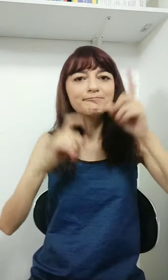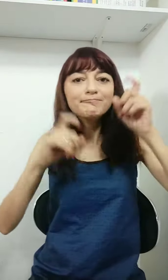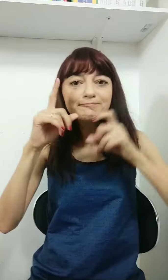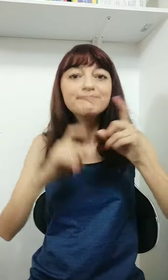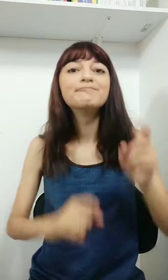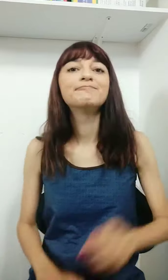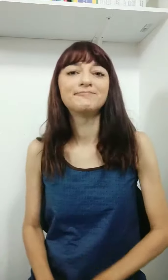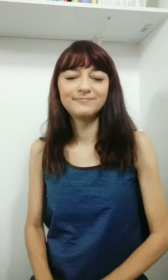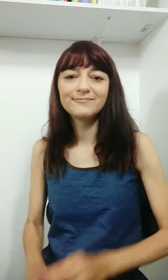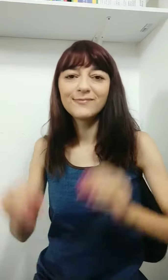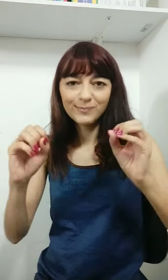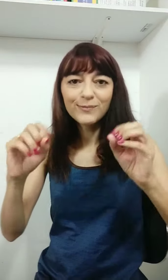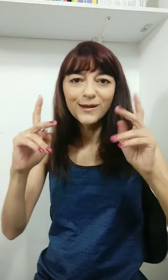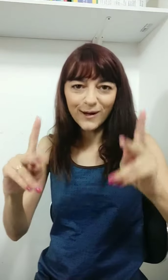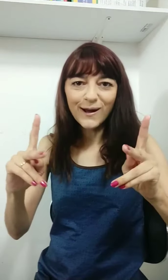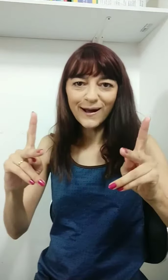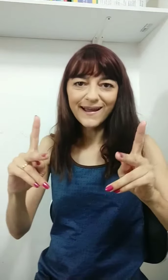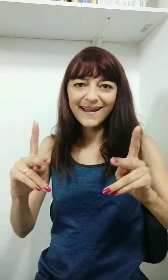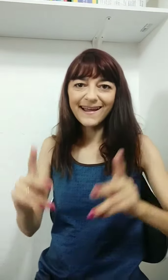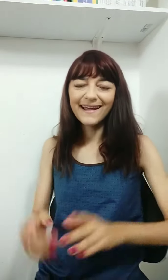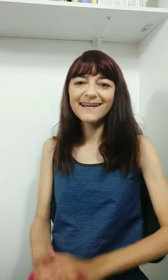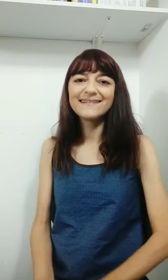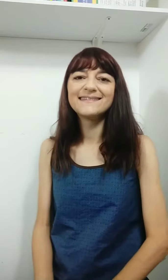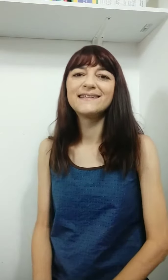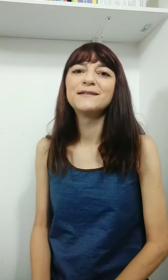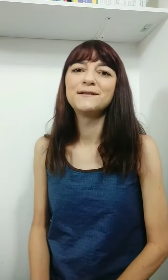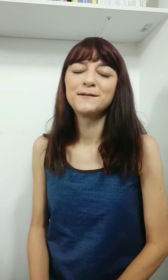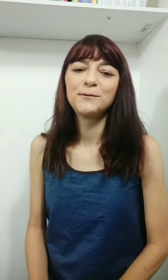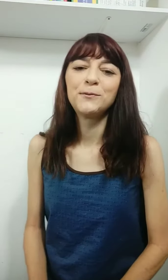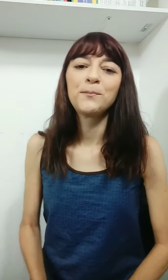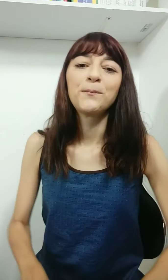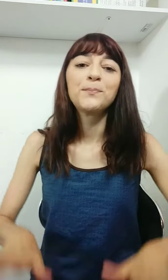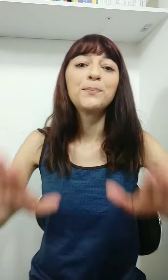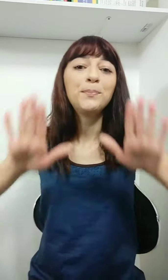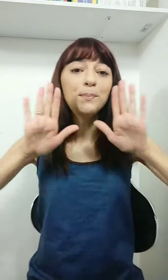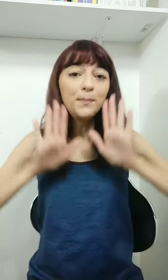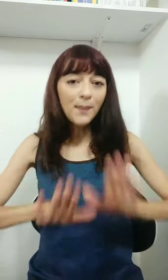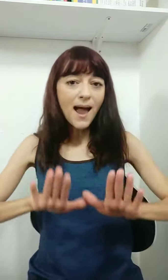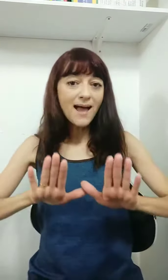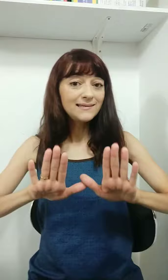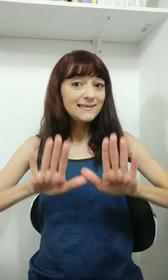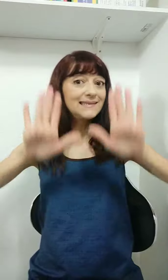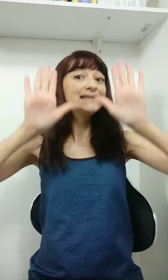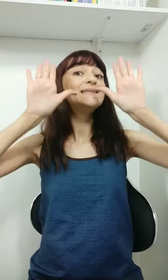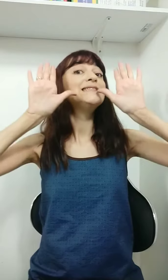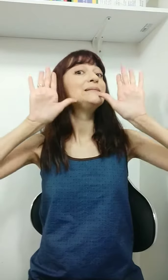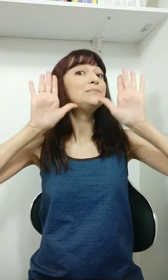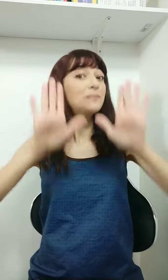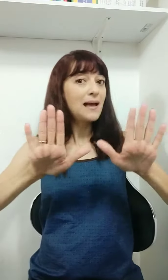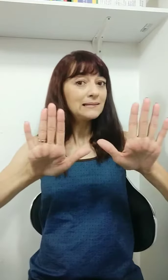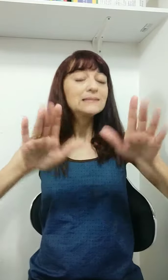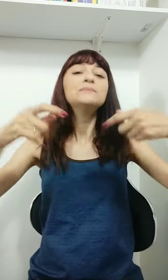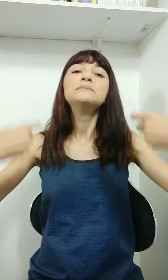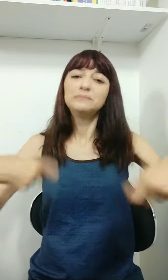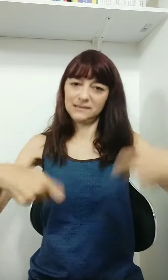mais importante é que vocês treinem essa expressão facial do seu olhar, da sua boca, como que você vai fazer, tá bom? Mas